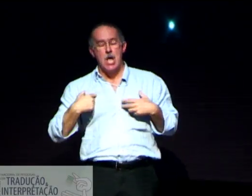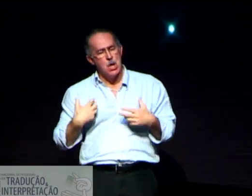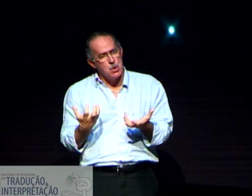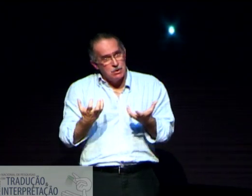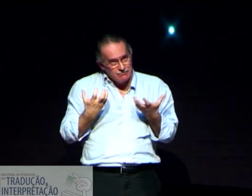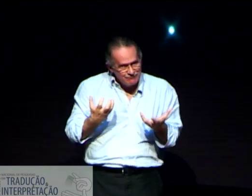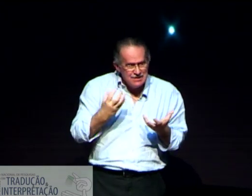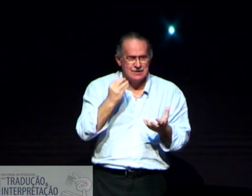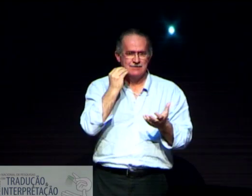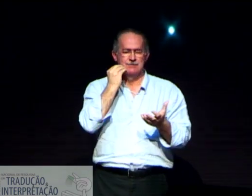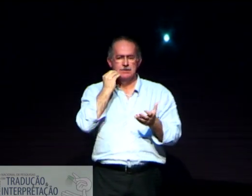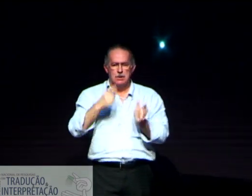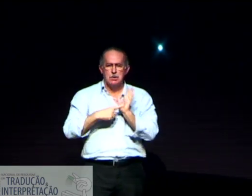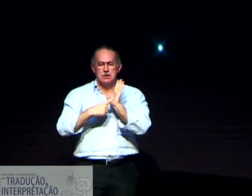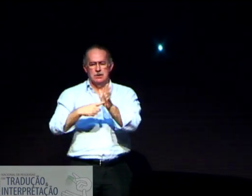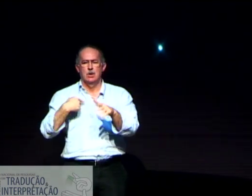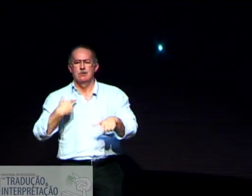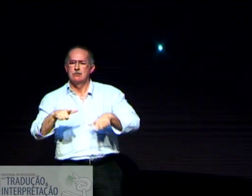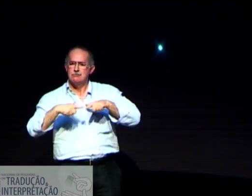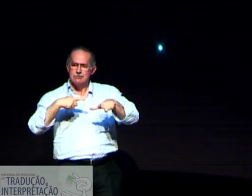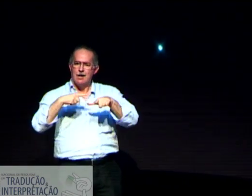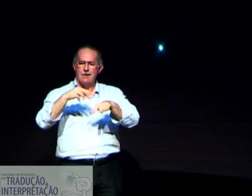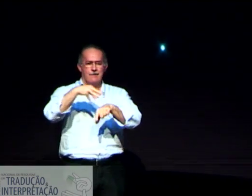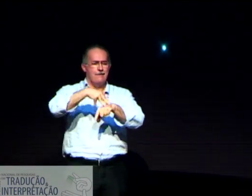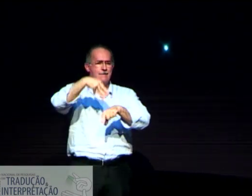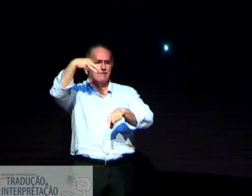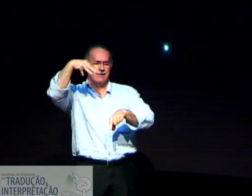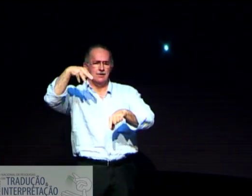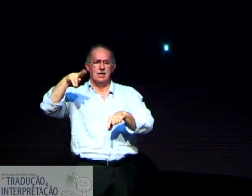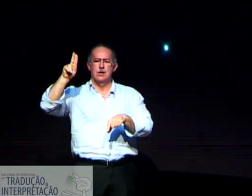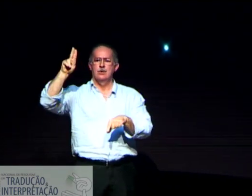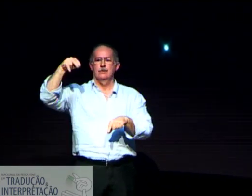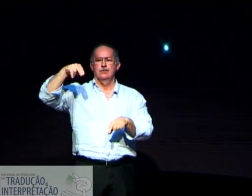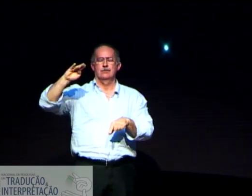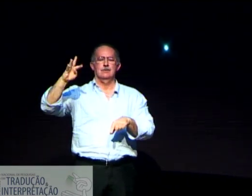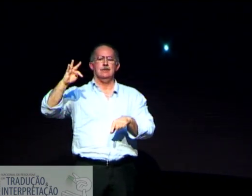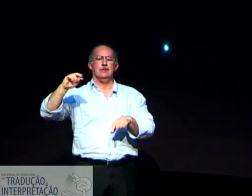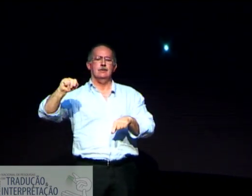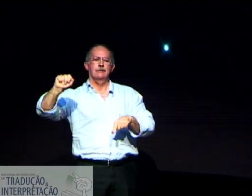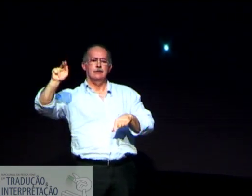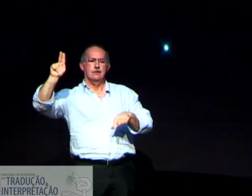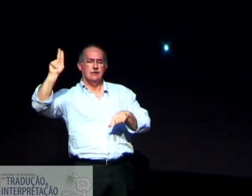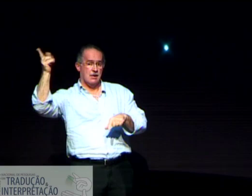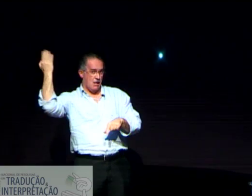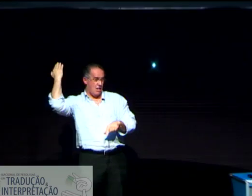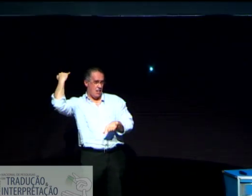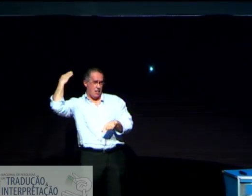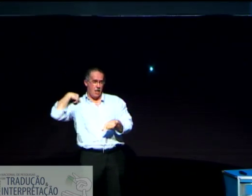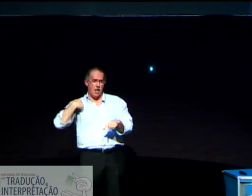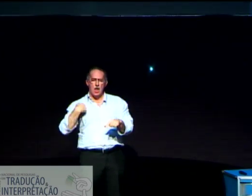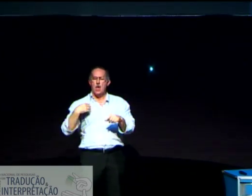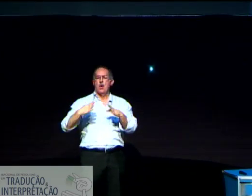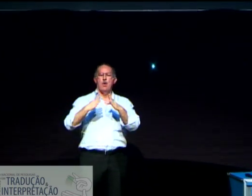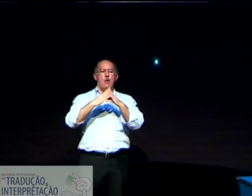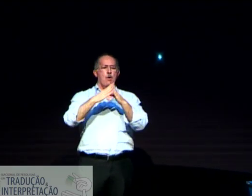de fato muito importante. Eu gostaria de apresentar minha pesquisa de mestrado.